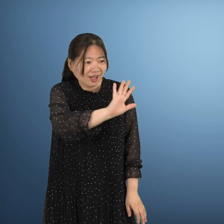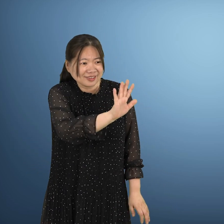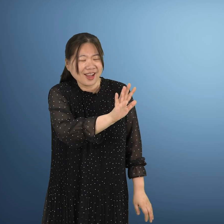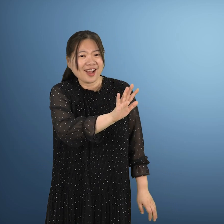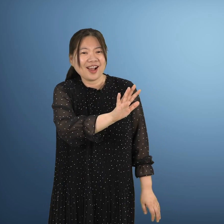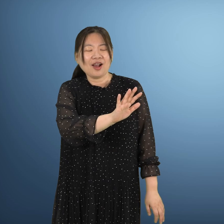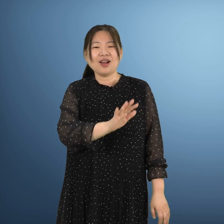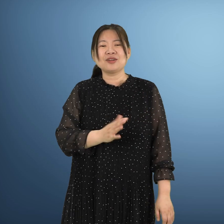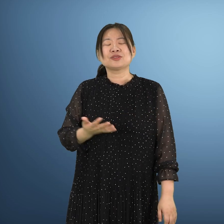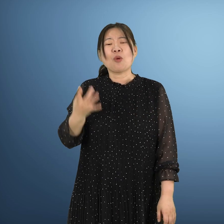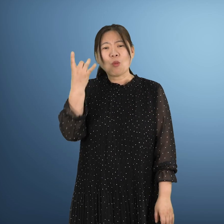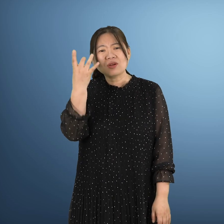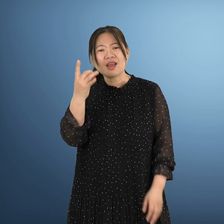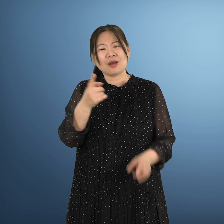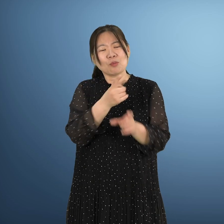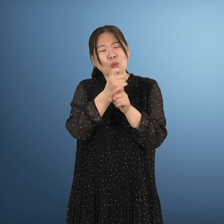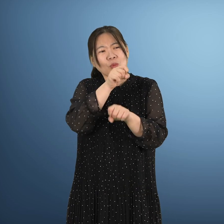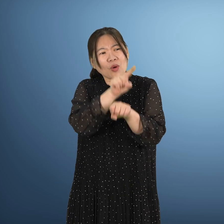보복성의 생리대로라면